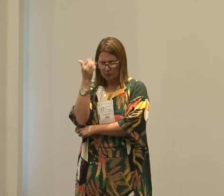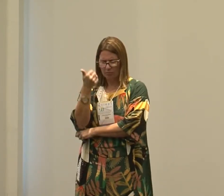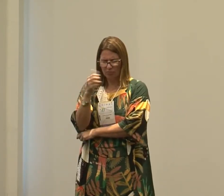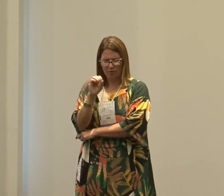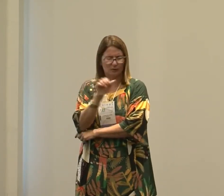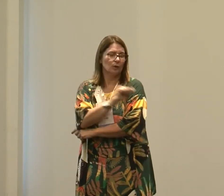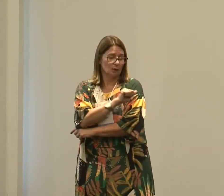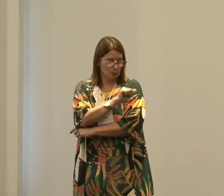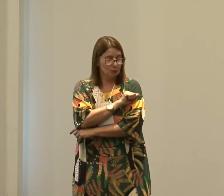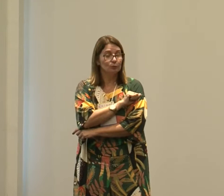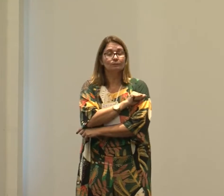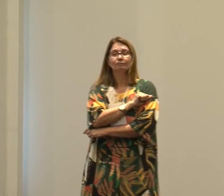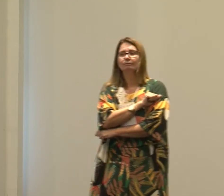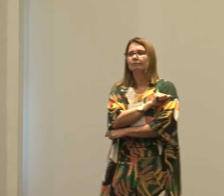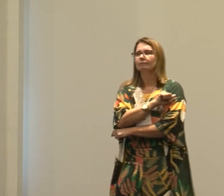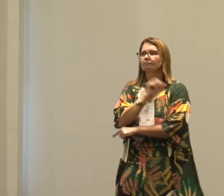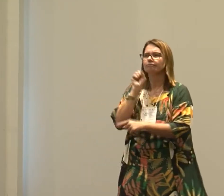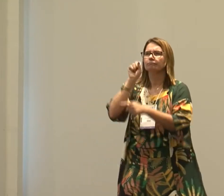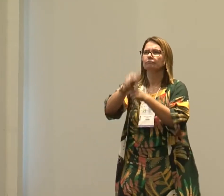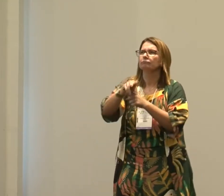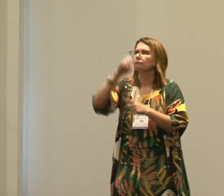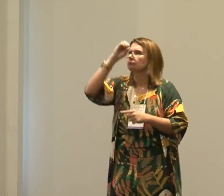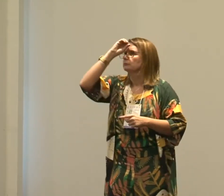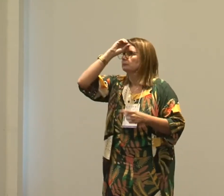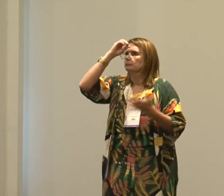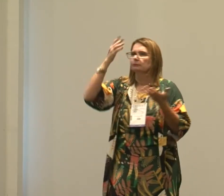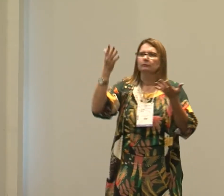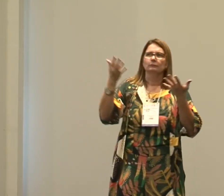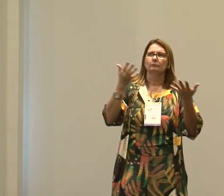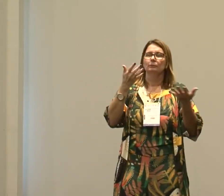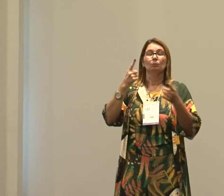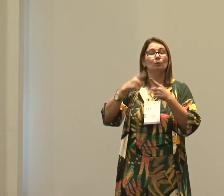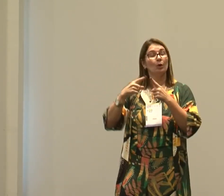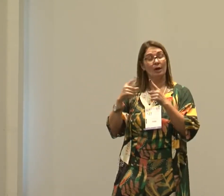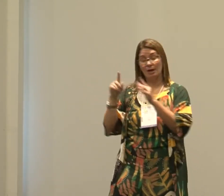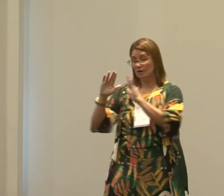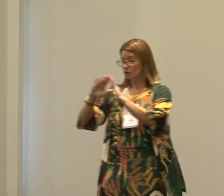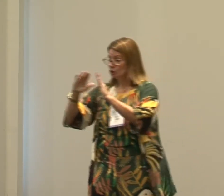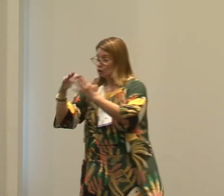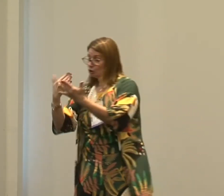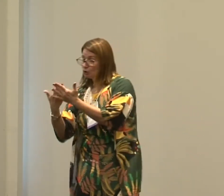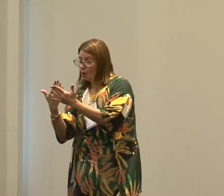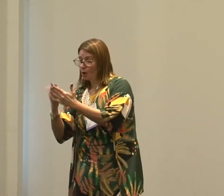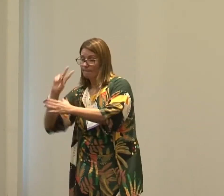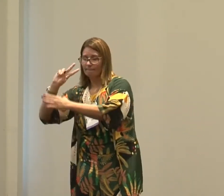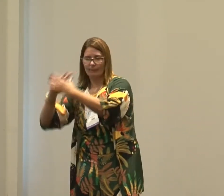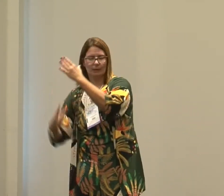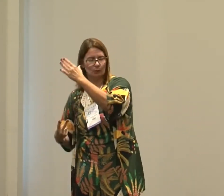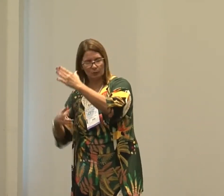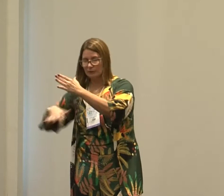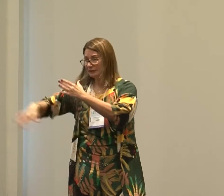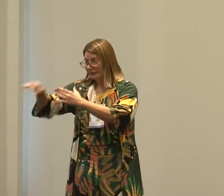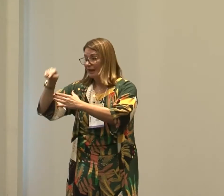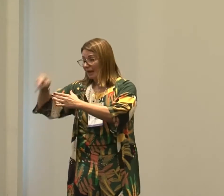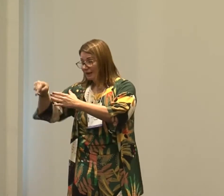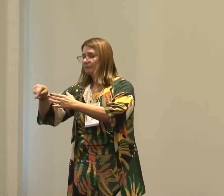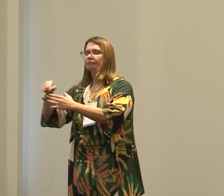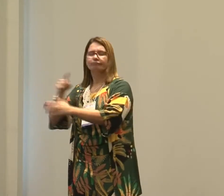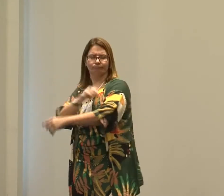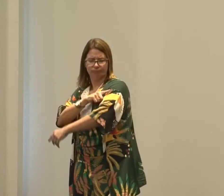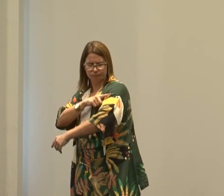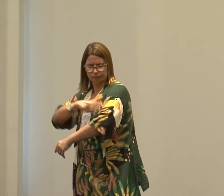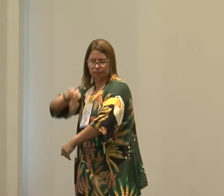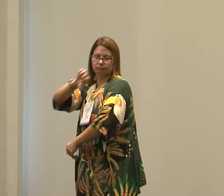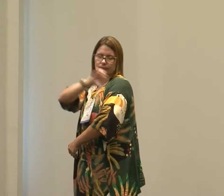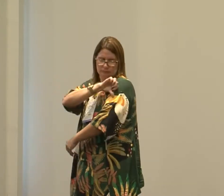Nessa escola havia alguns alunos, cerca de 10, que entravam sabendo muito pouca coisa, porque nas